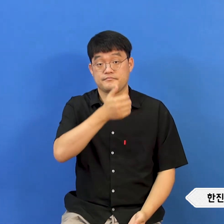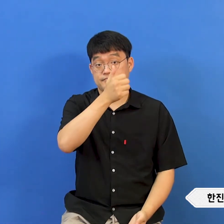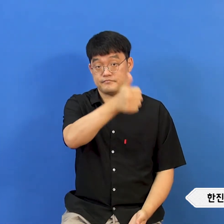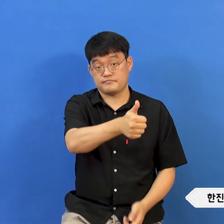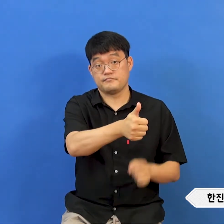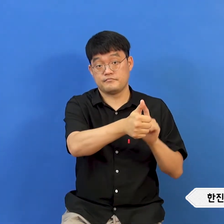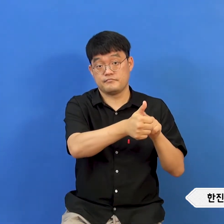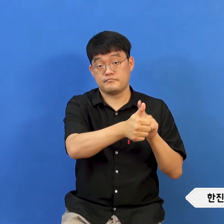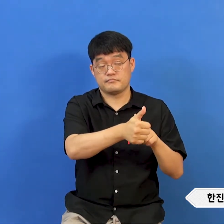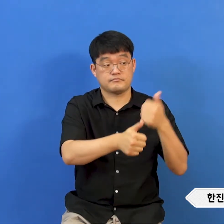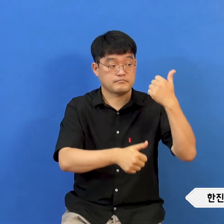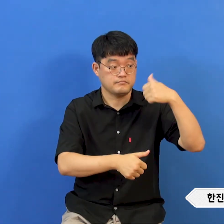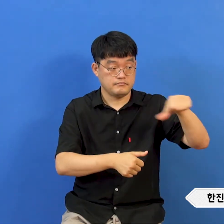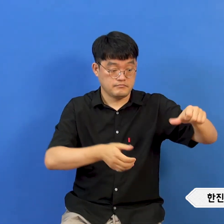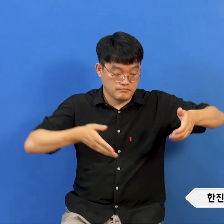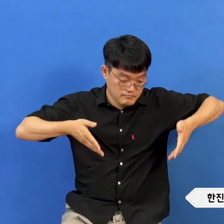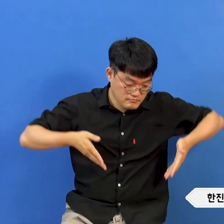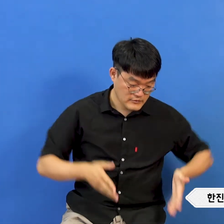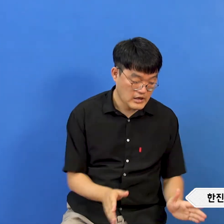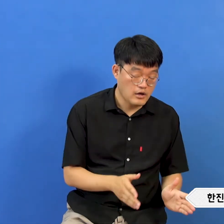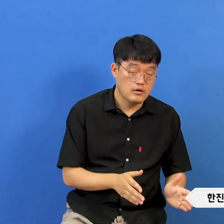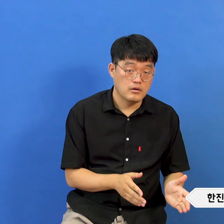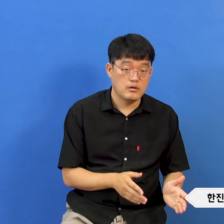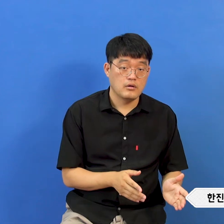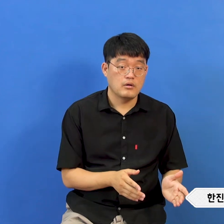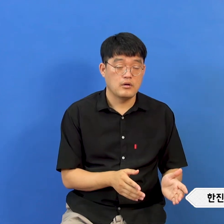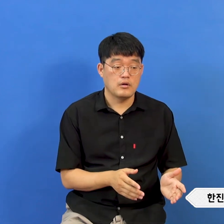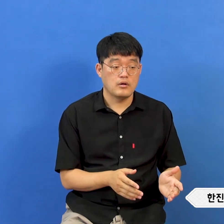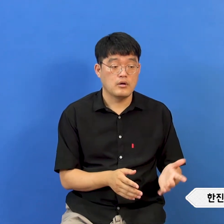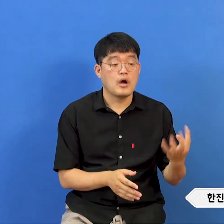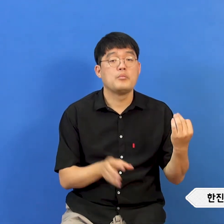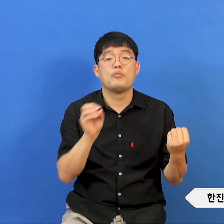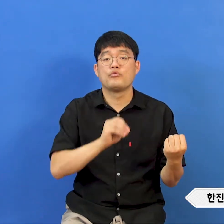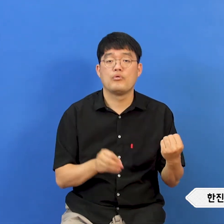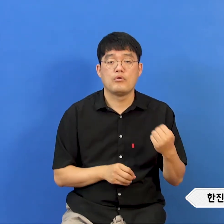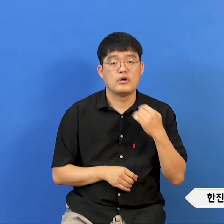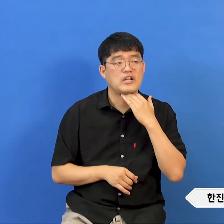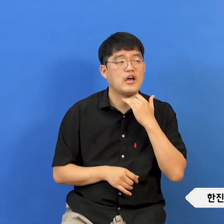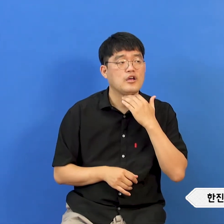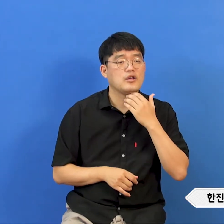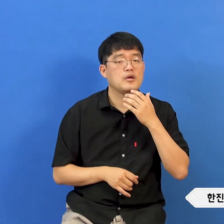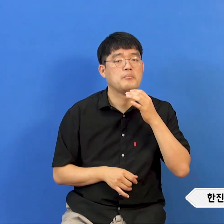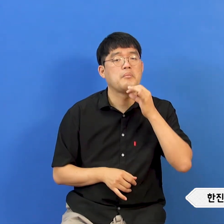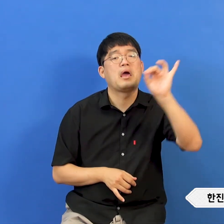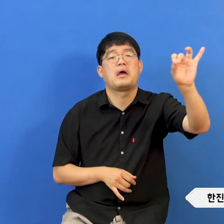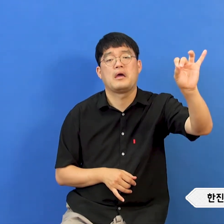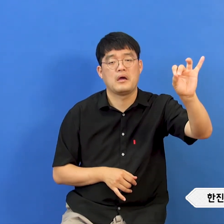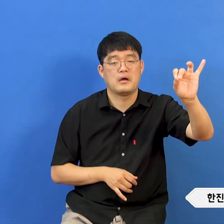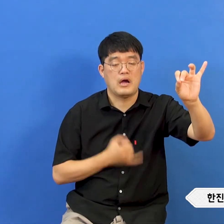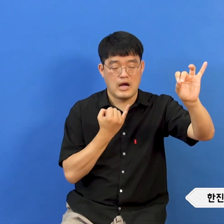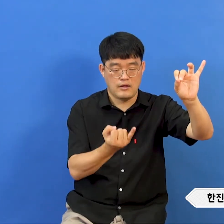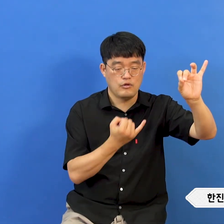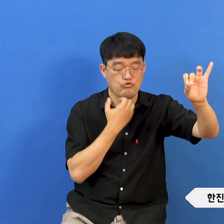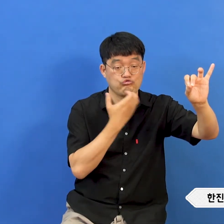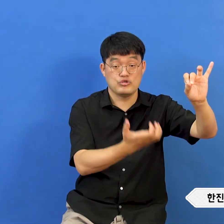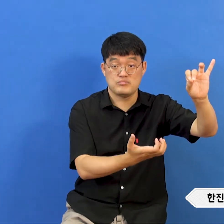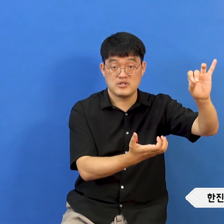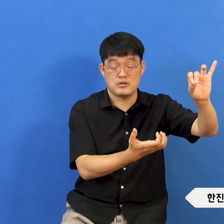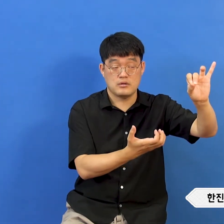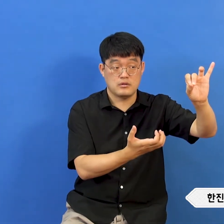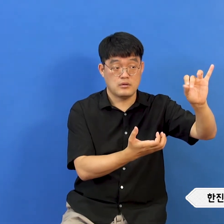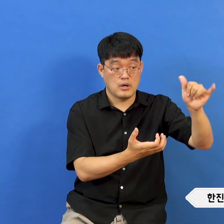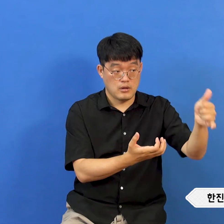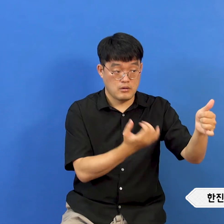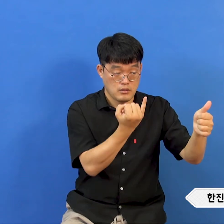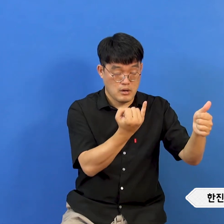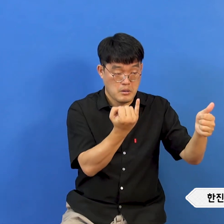얻을 확률이 높았습니까? 나이가 100살인데 아내는 90살인데 그런 부부가 자식을 얻을